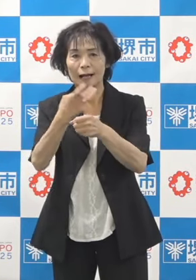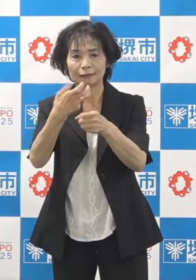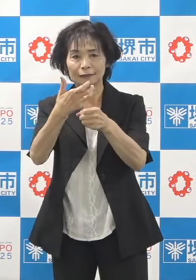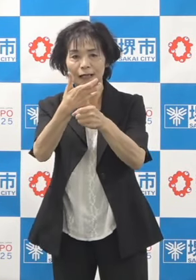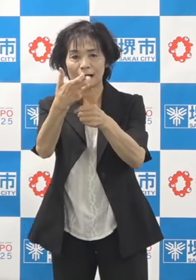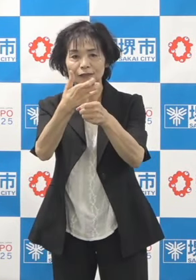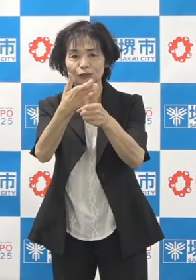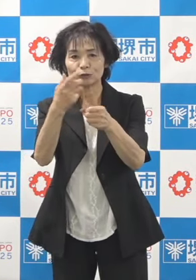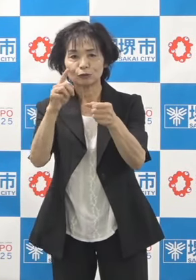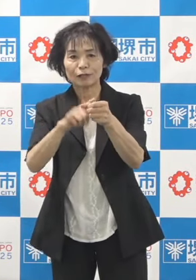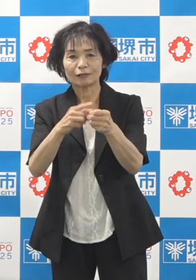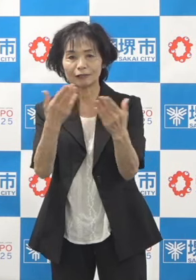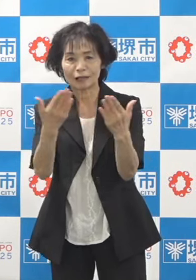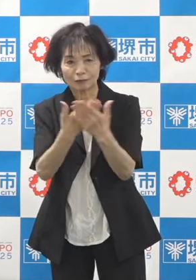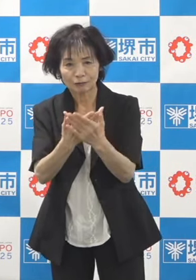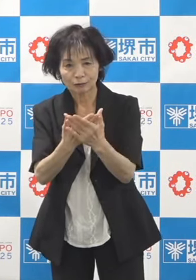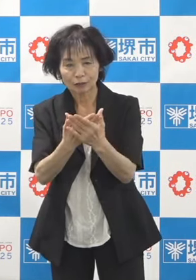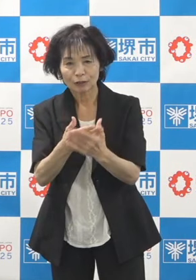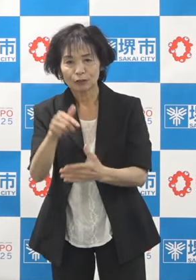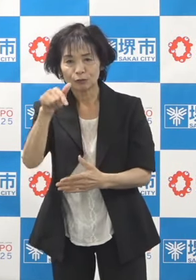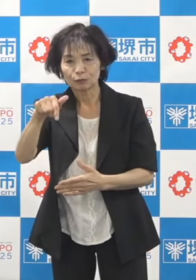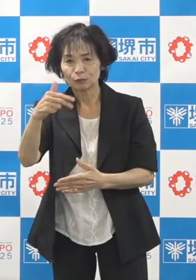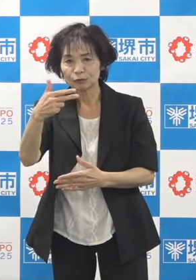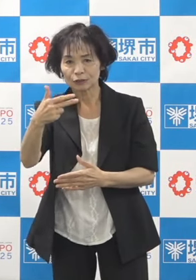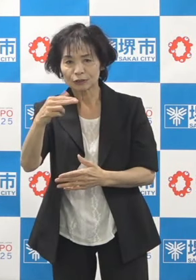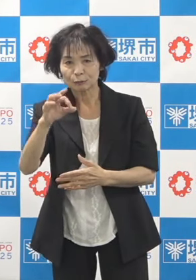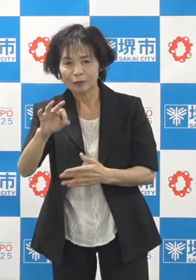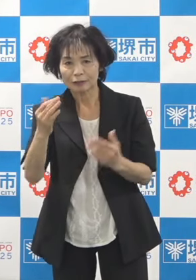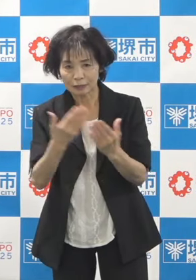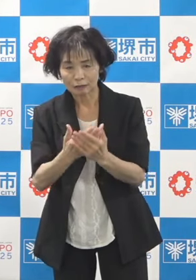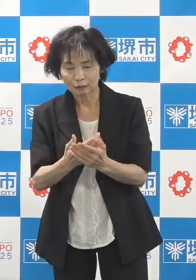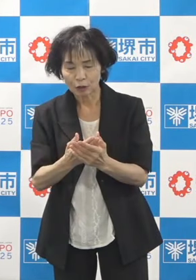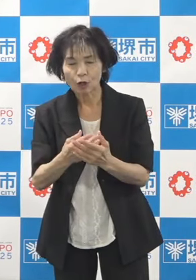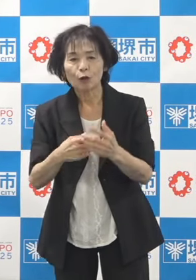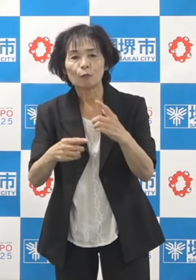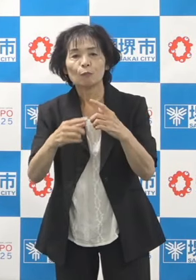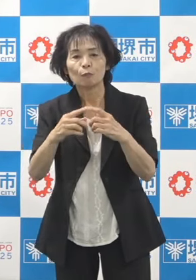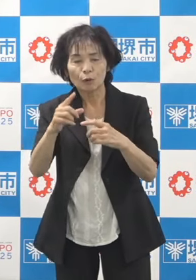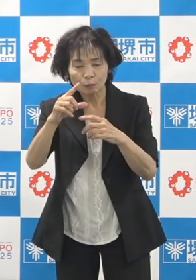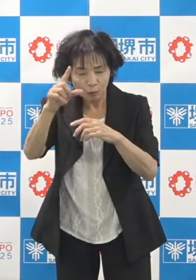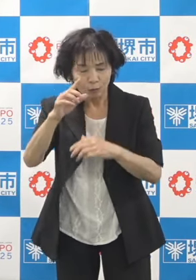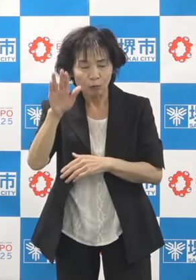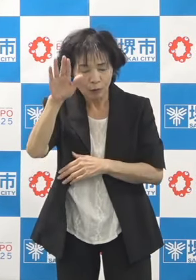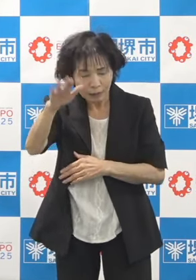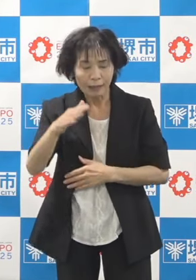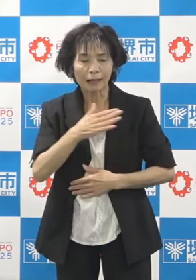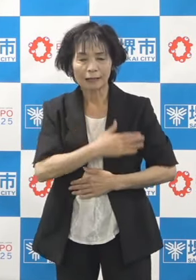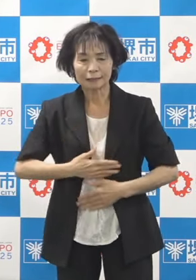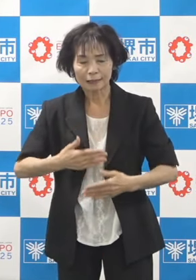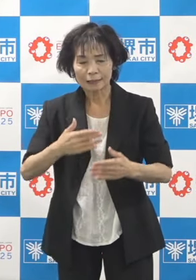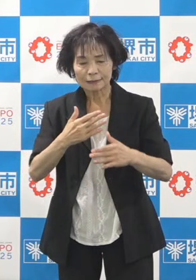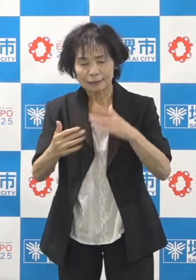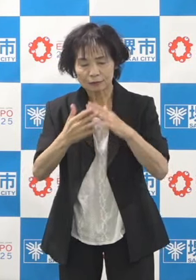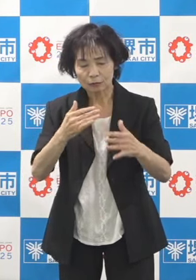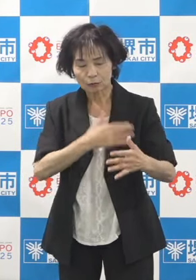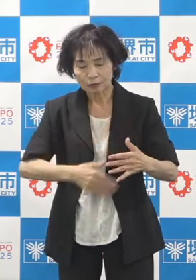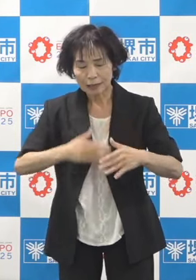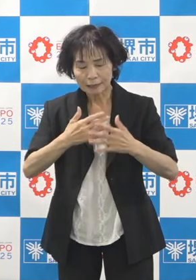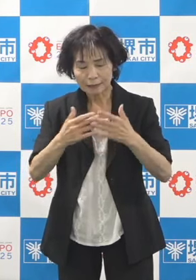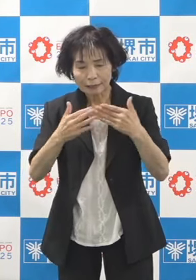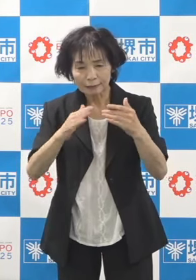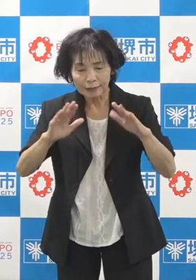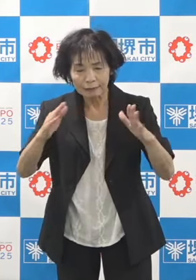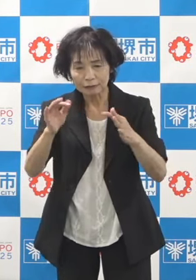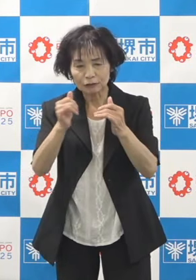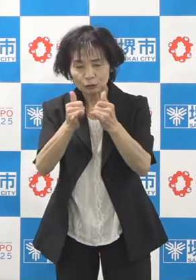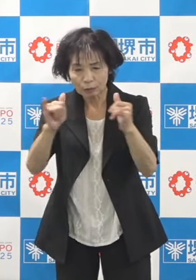を迎えます。おっしゃった通り、ますますこれから戦争を体験していない世代が増えてまいりますので、今の